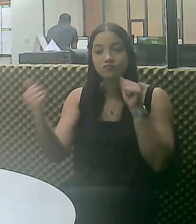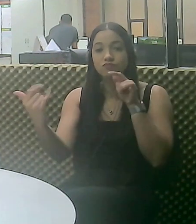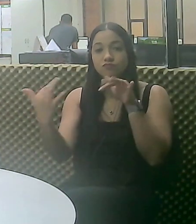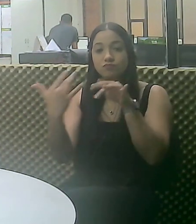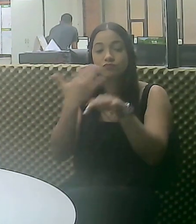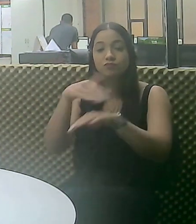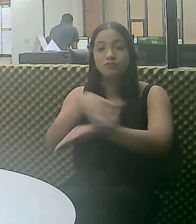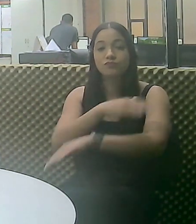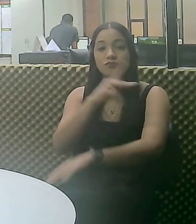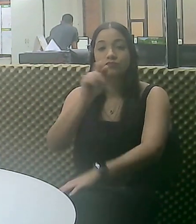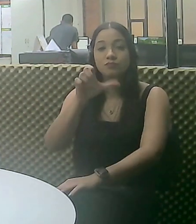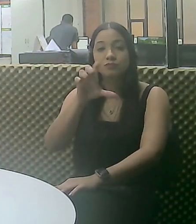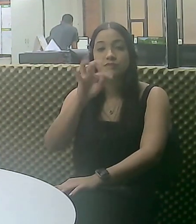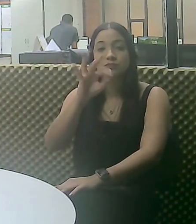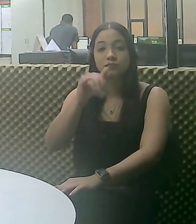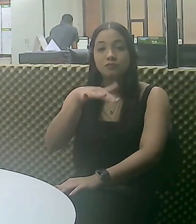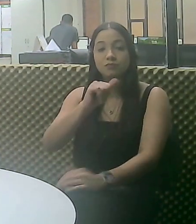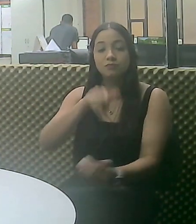Avenida Palestina,